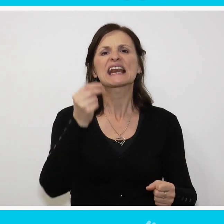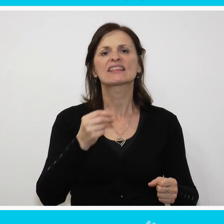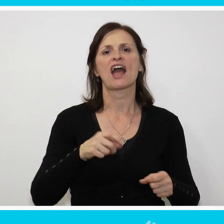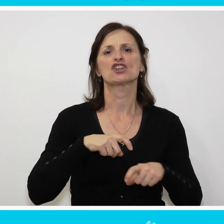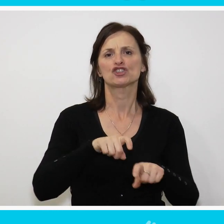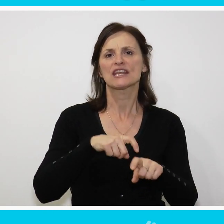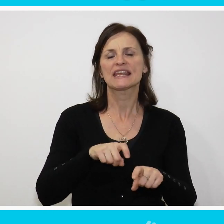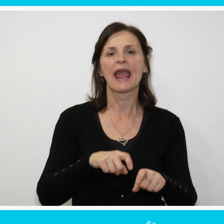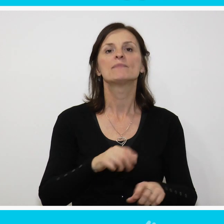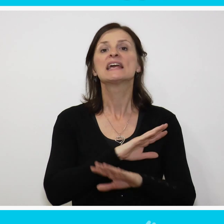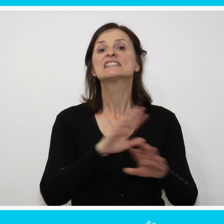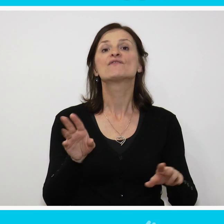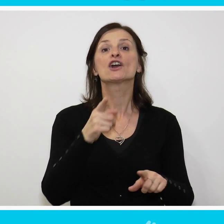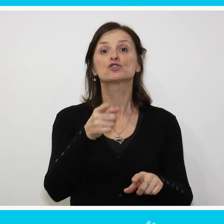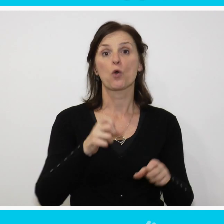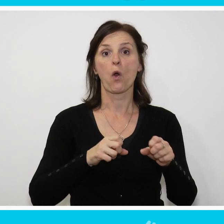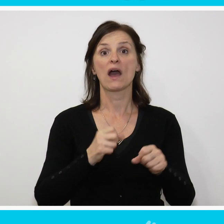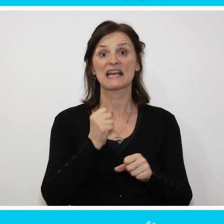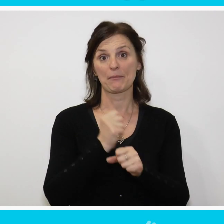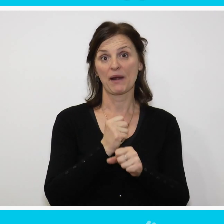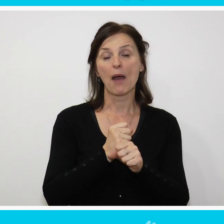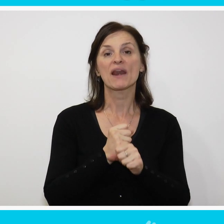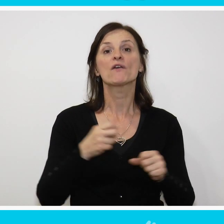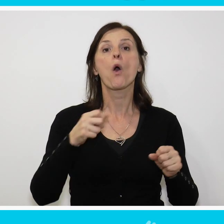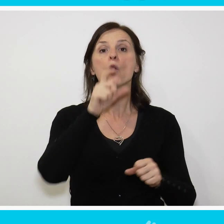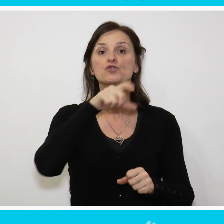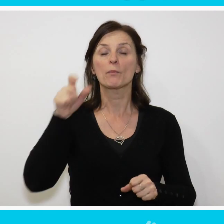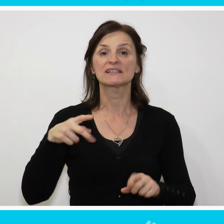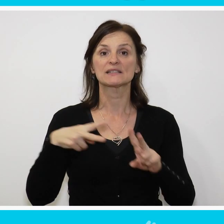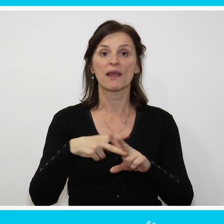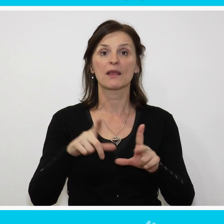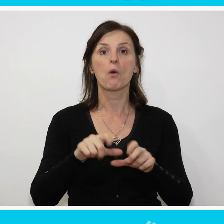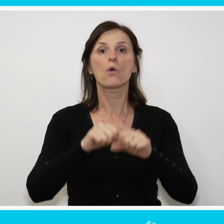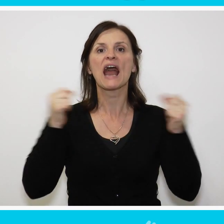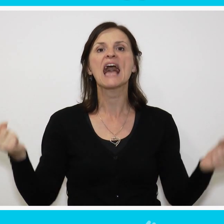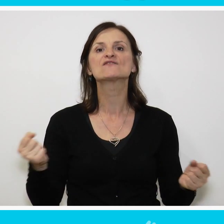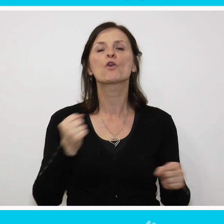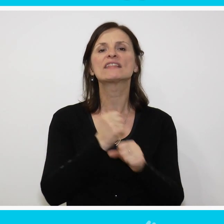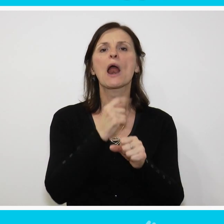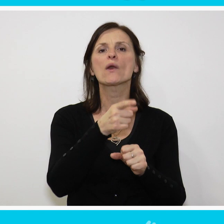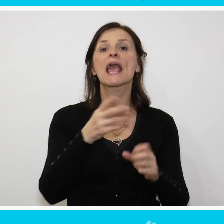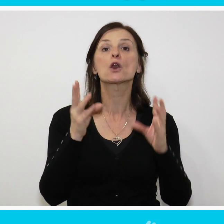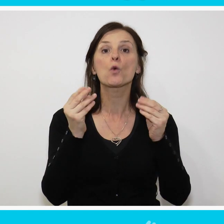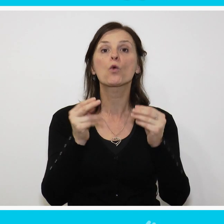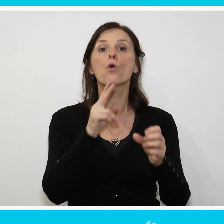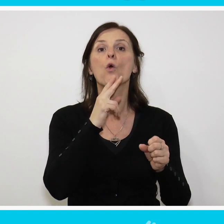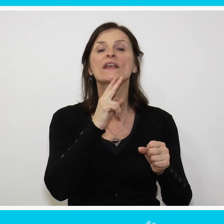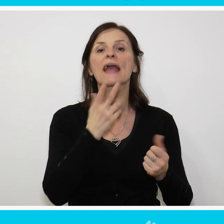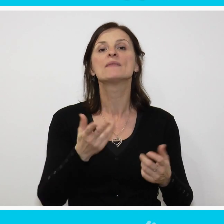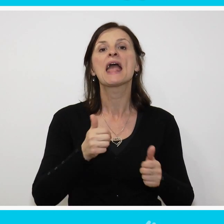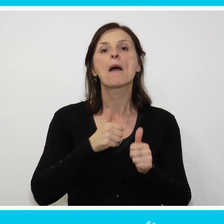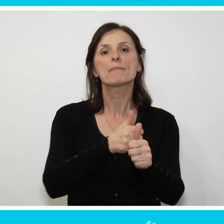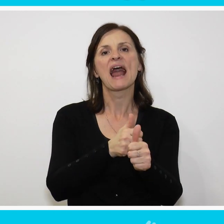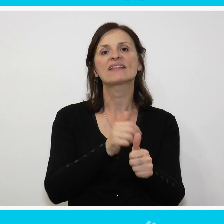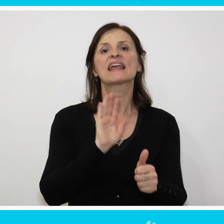slika i šije. Sve što stvaraju osobe sa smetnjama u razvoju delo je ruku koje